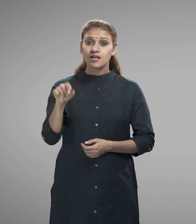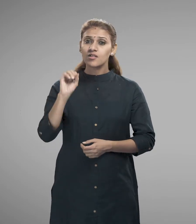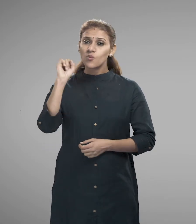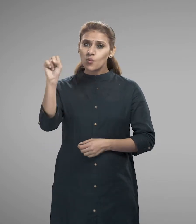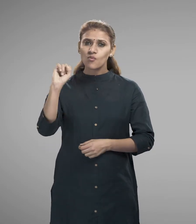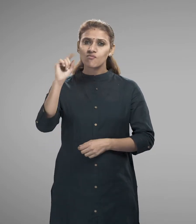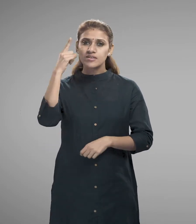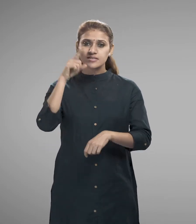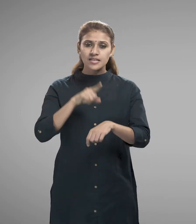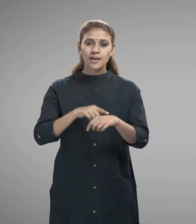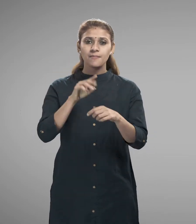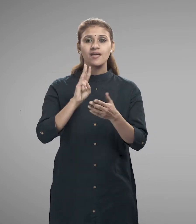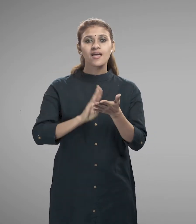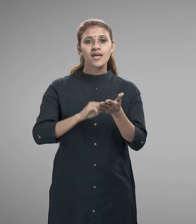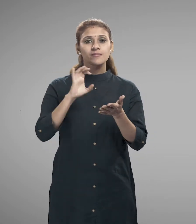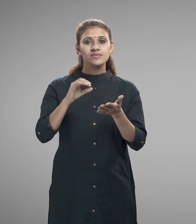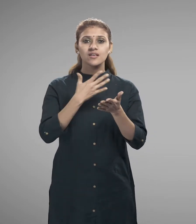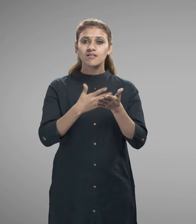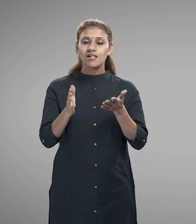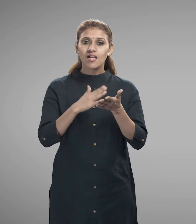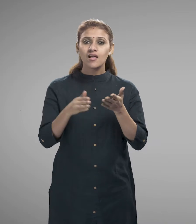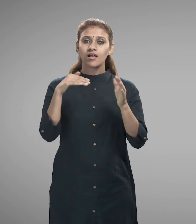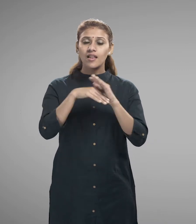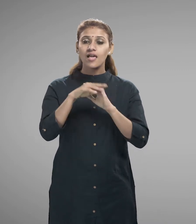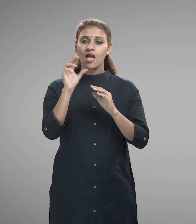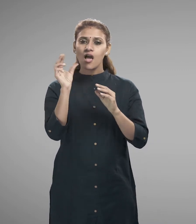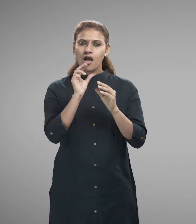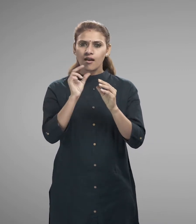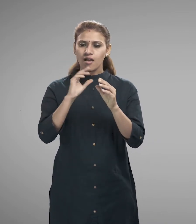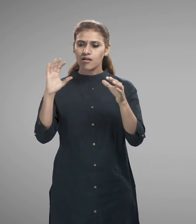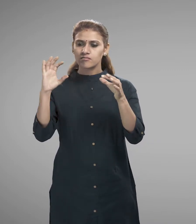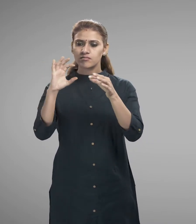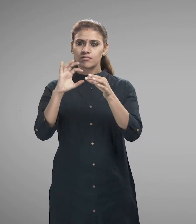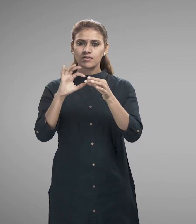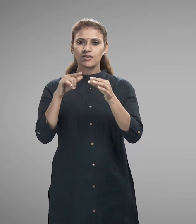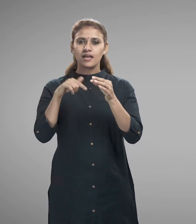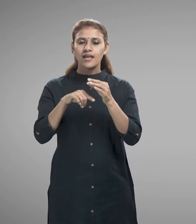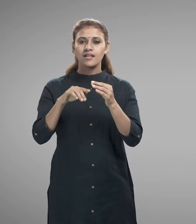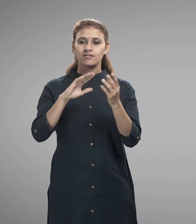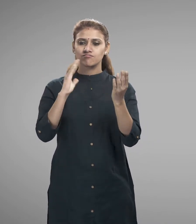किशोरियों को पहला मासिक धर्म तब होता है जब अंडाशय में अंडा परिपक्व होता है।